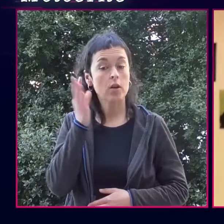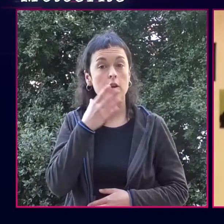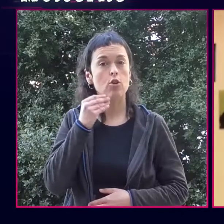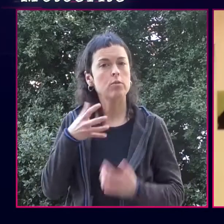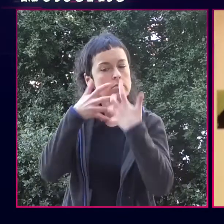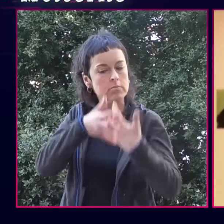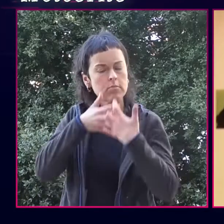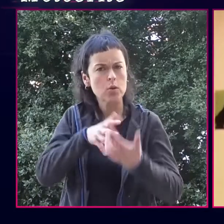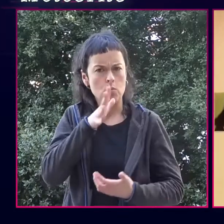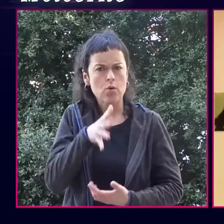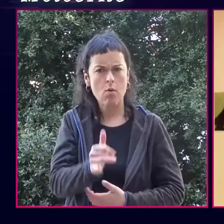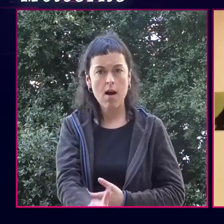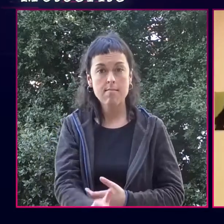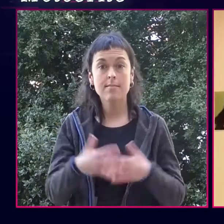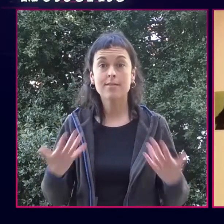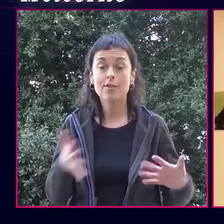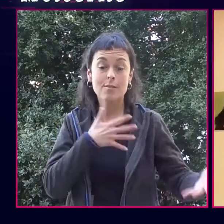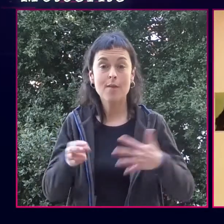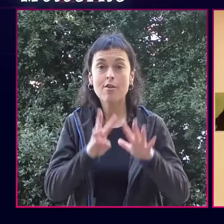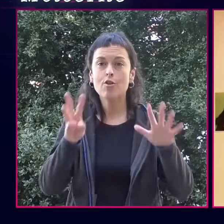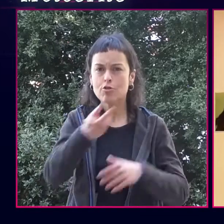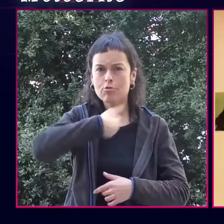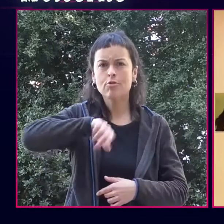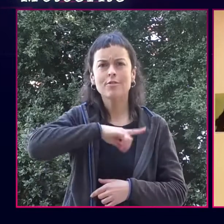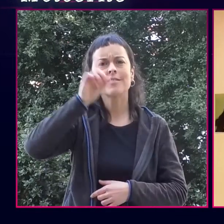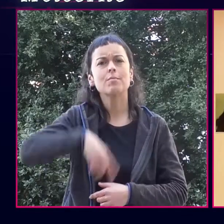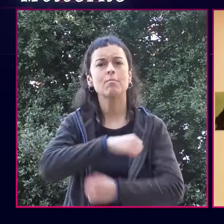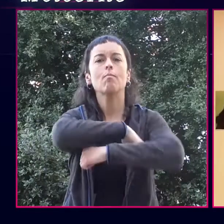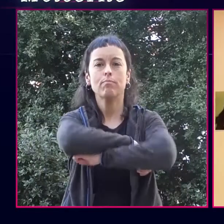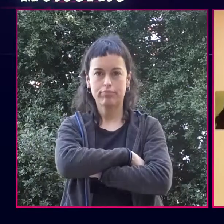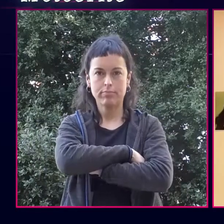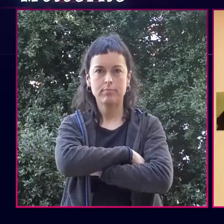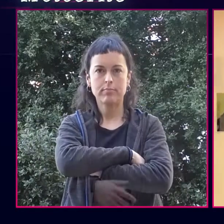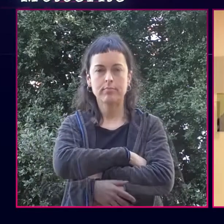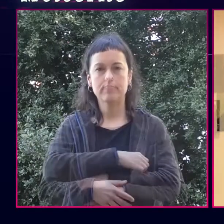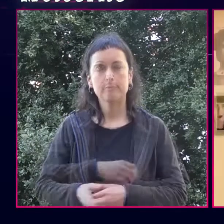Bizka gazteok ere asko dugulako borrokatzeko, martxoaren 8an guk ere plan.